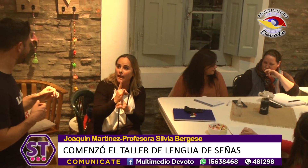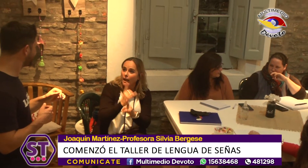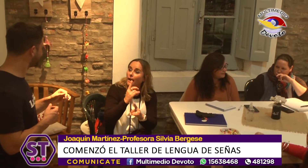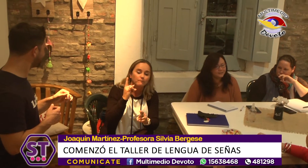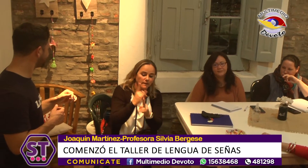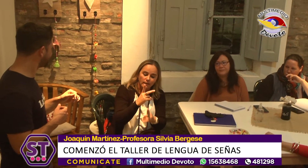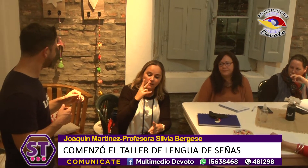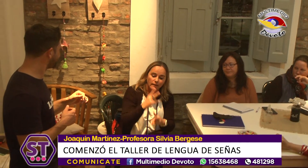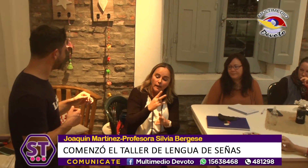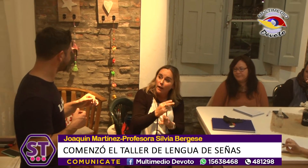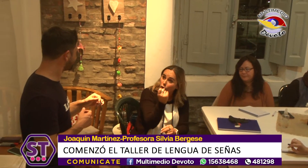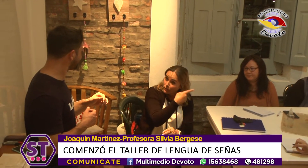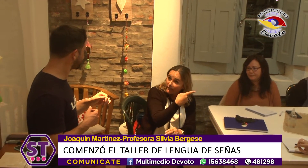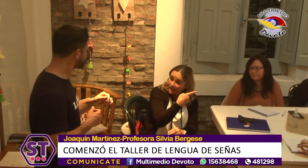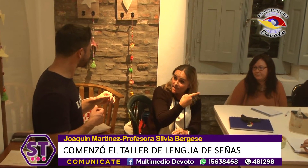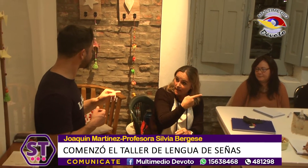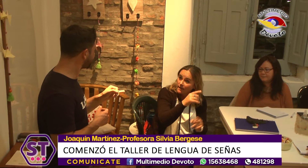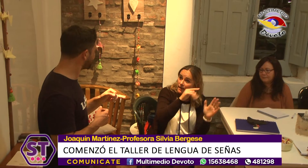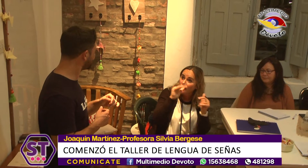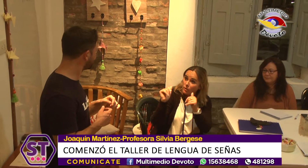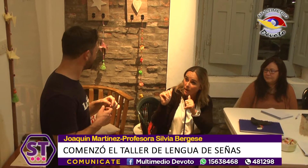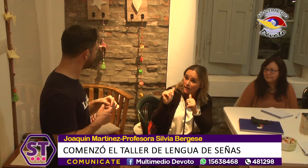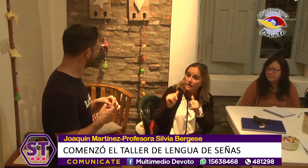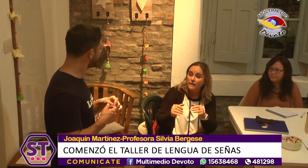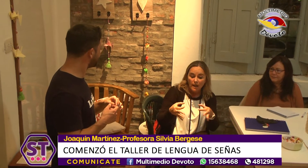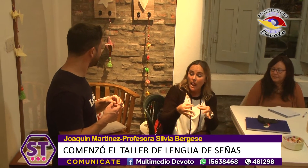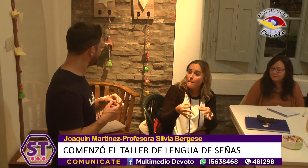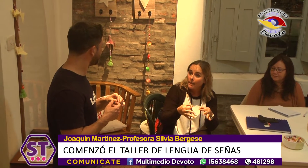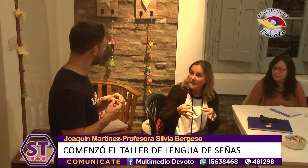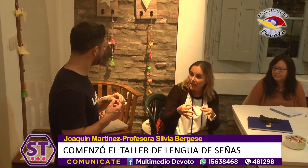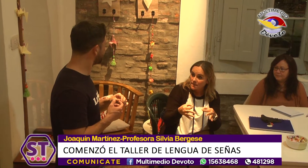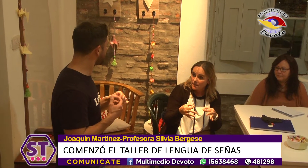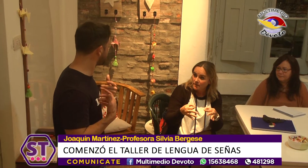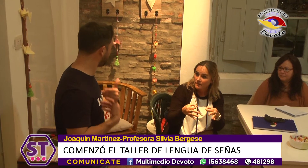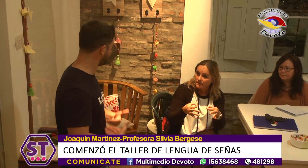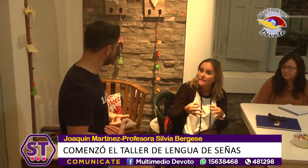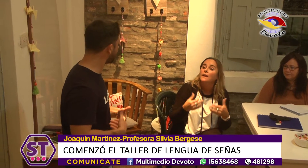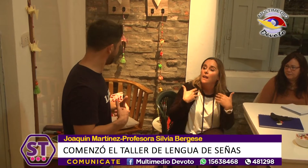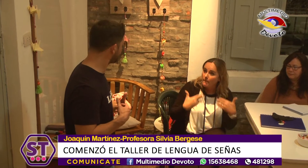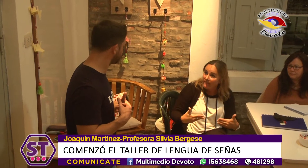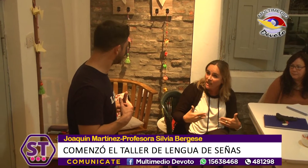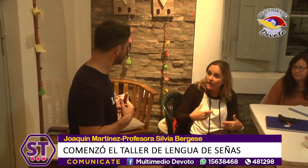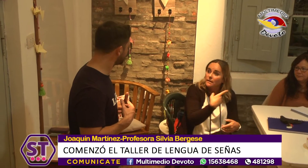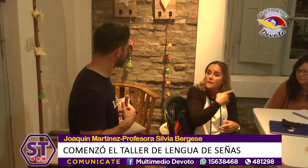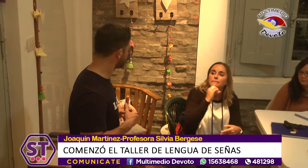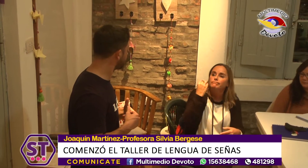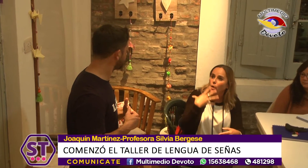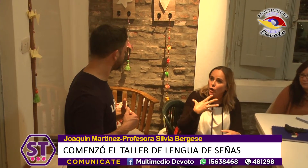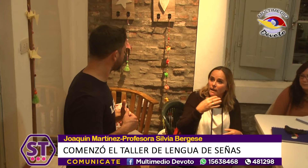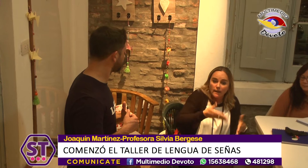El Número nacional. El himno nacional argentino en lengua de señas. Él el lunes